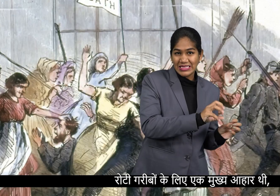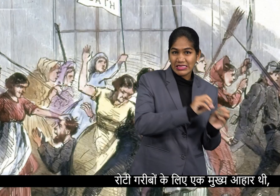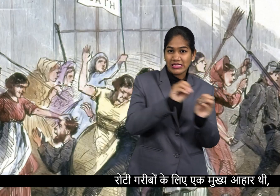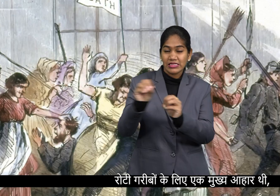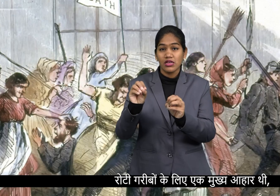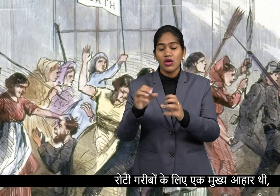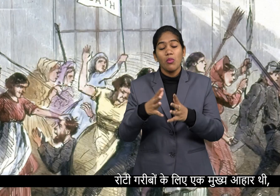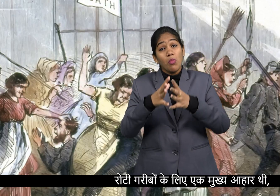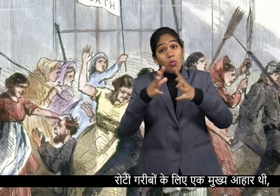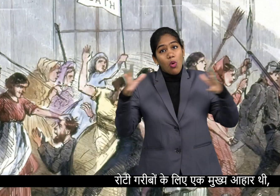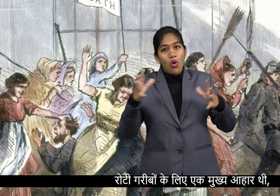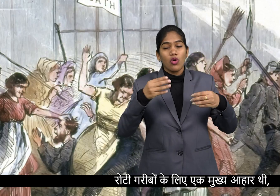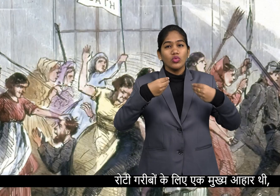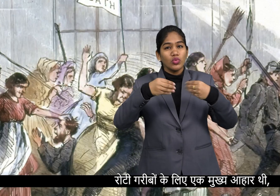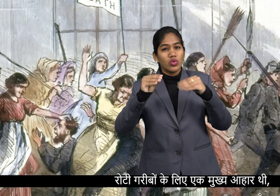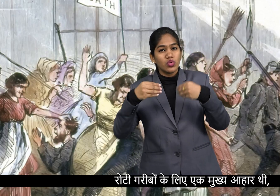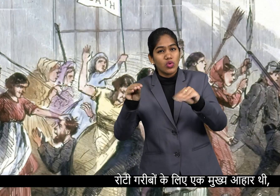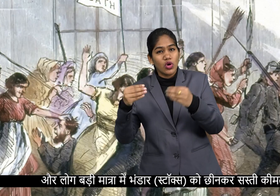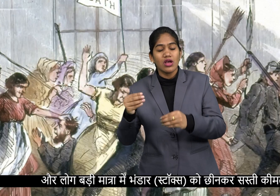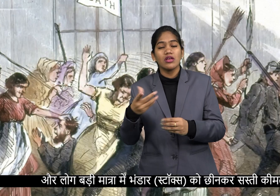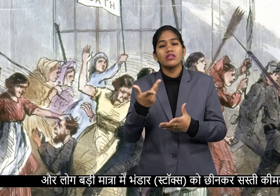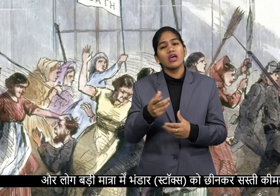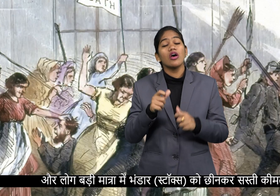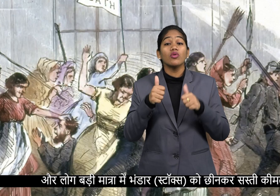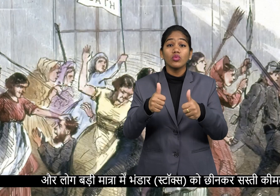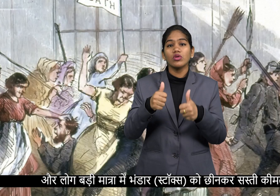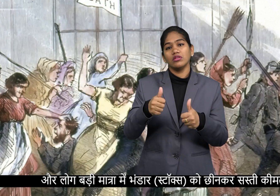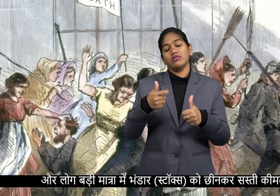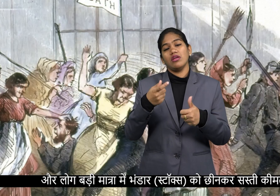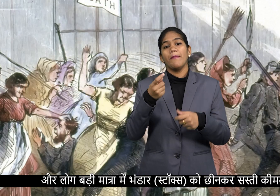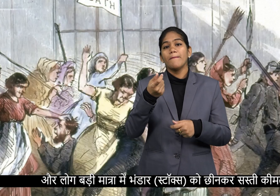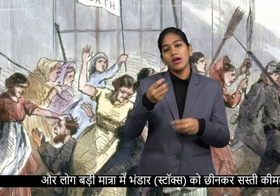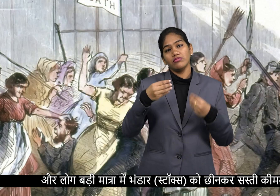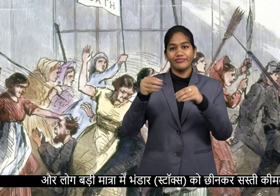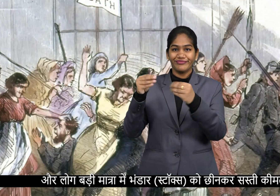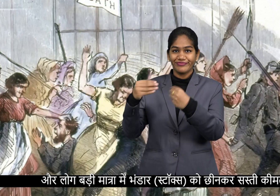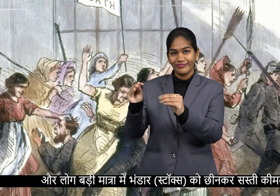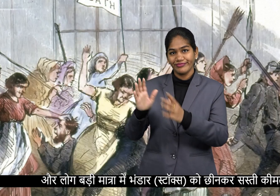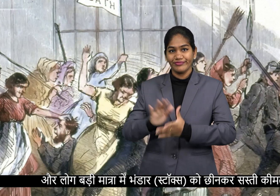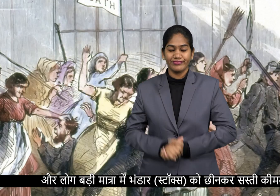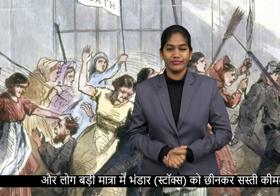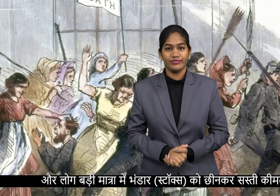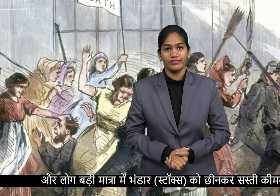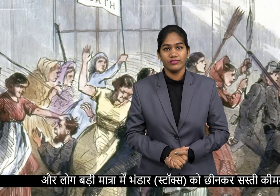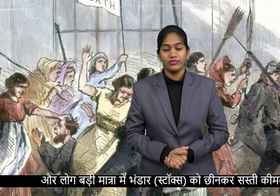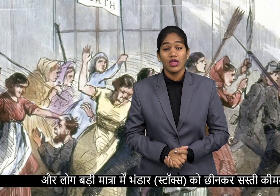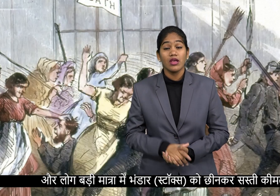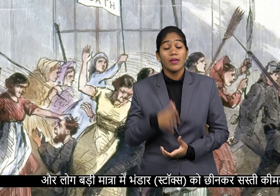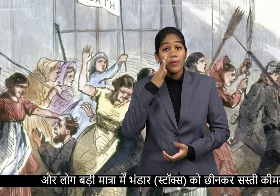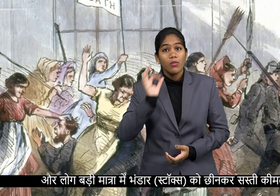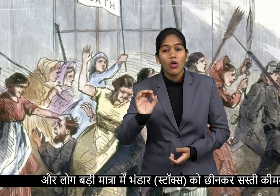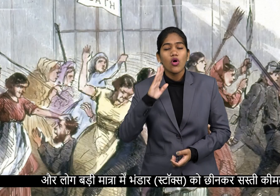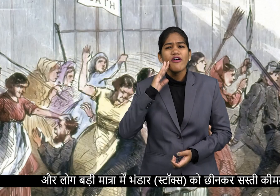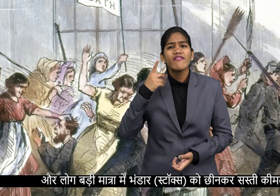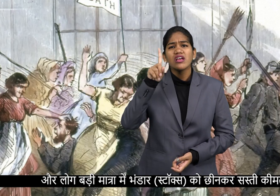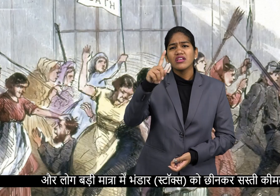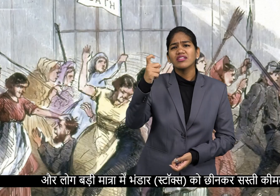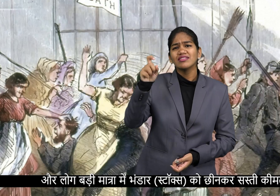लिए एक मुख्य आहार थी और लोग बड़ी मात्रा में भंडार